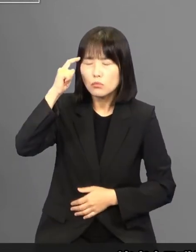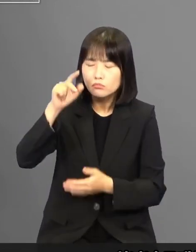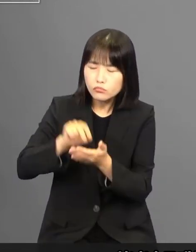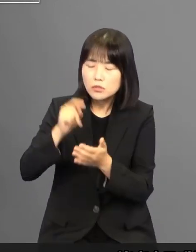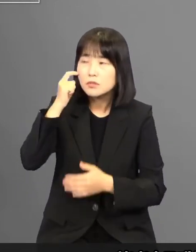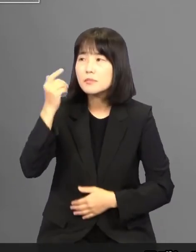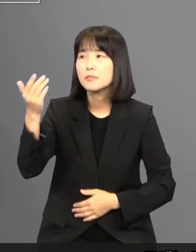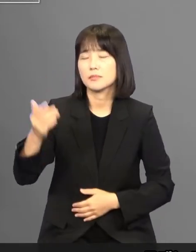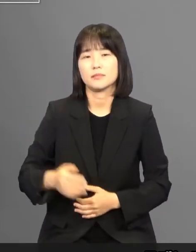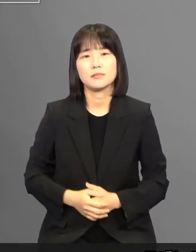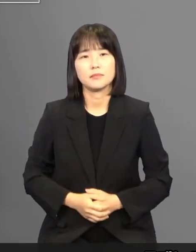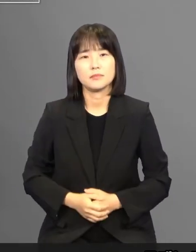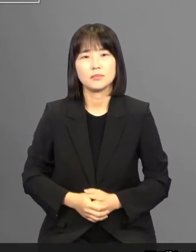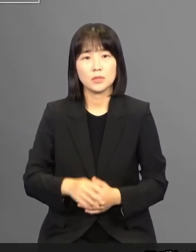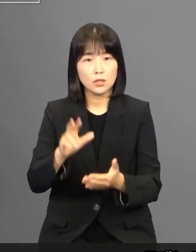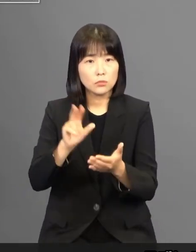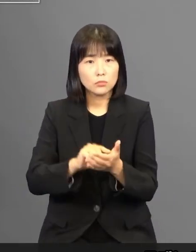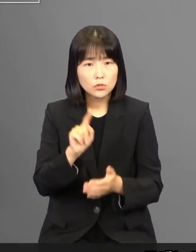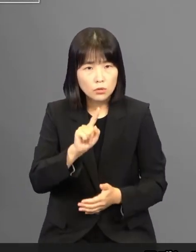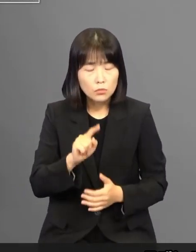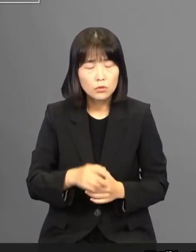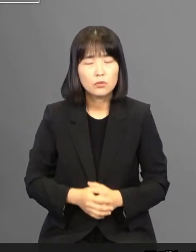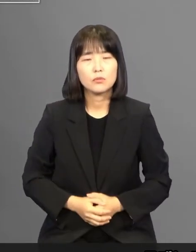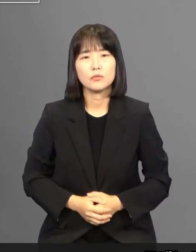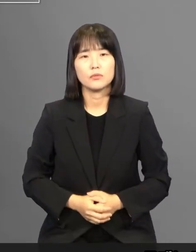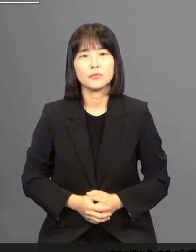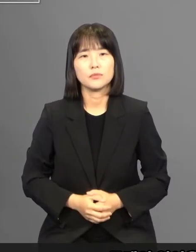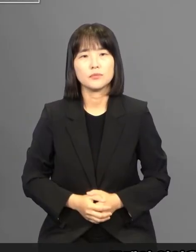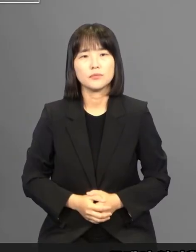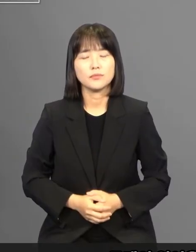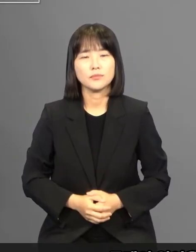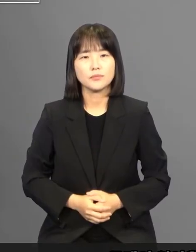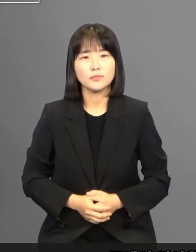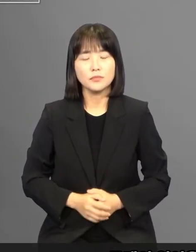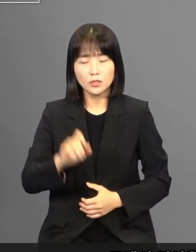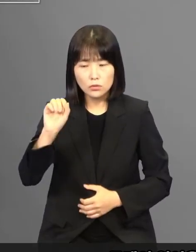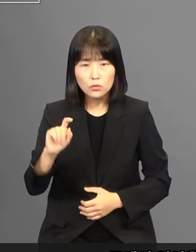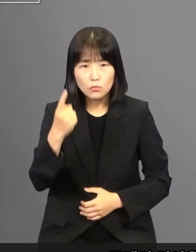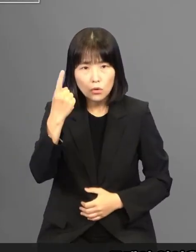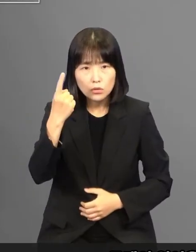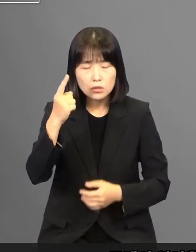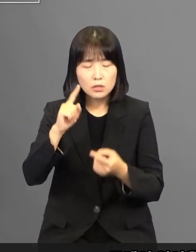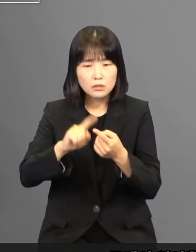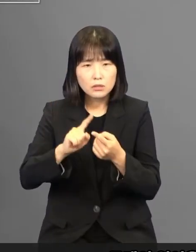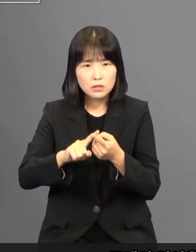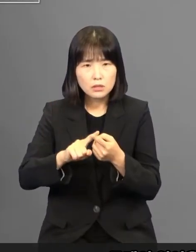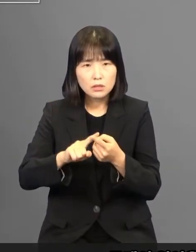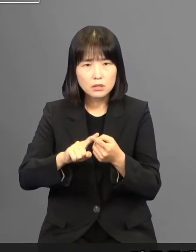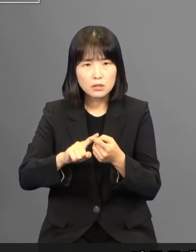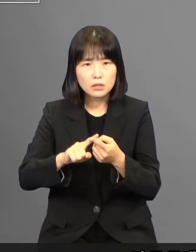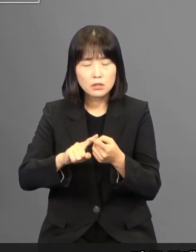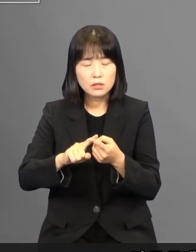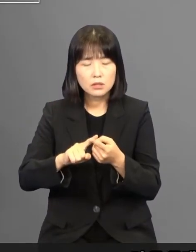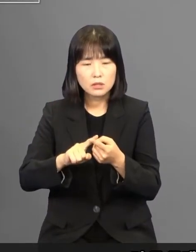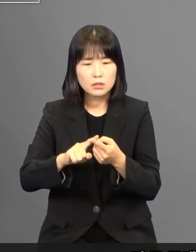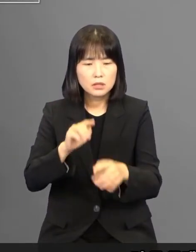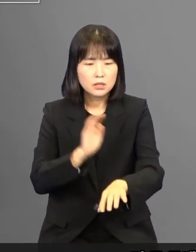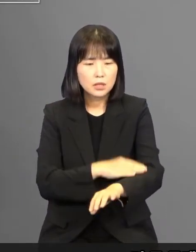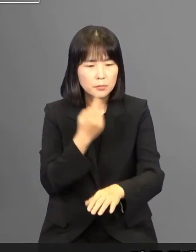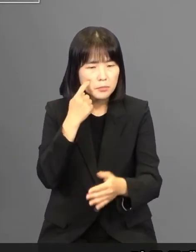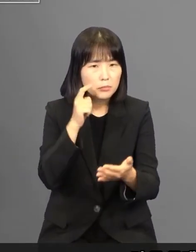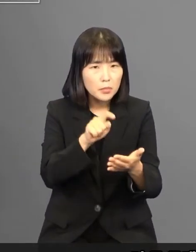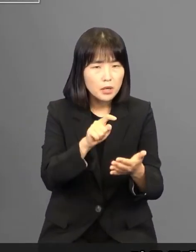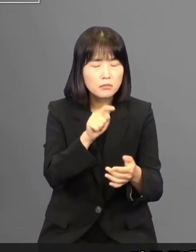문제입니까? 문제는 흉년도 흉년이지만 문제의 원인을 엉뚱한 데에서 찾는 데에 더 큰